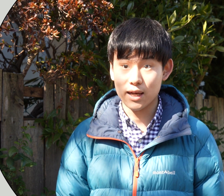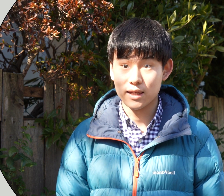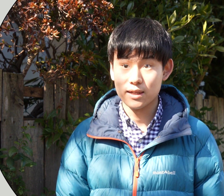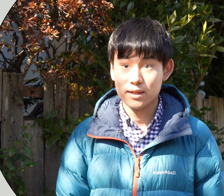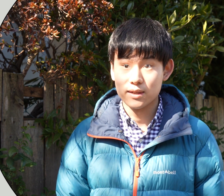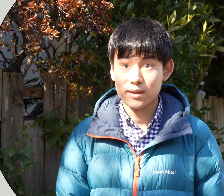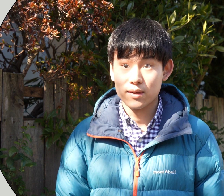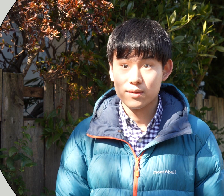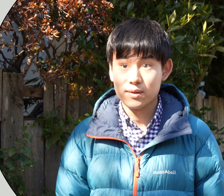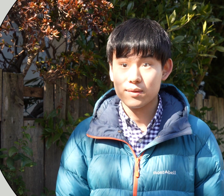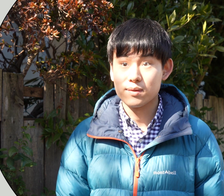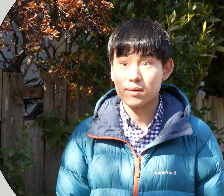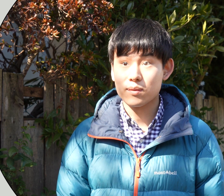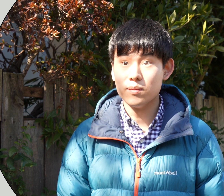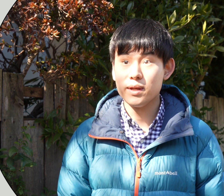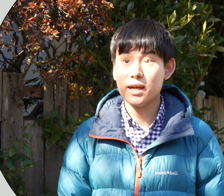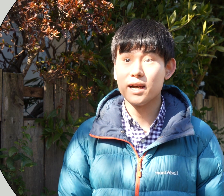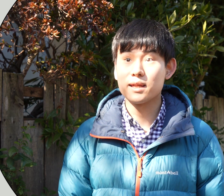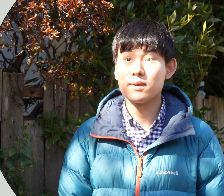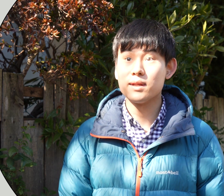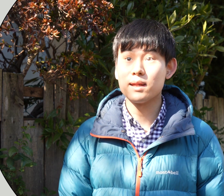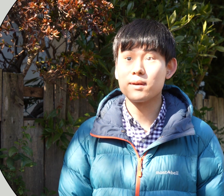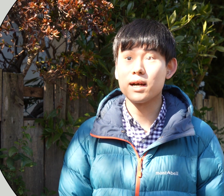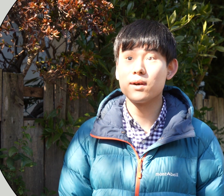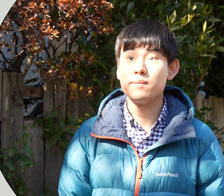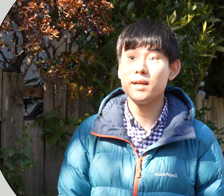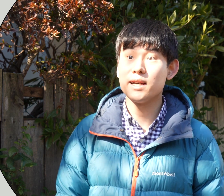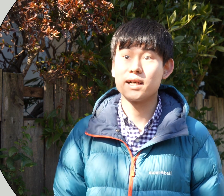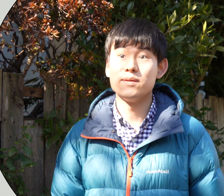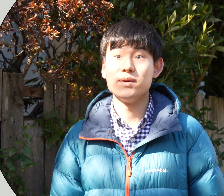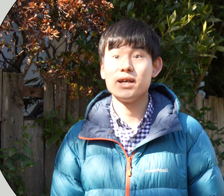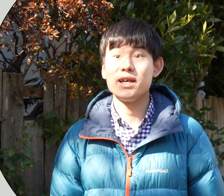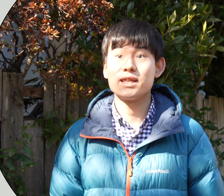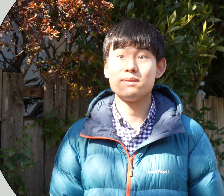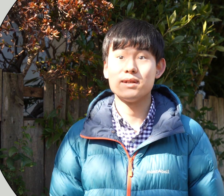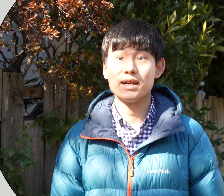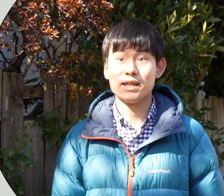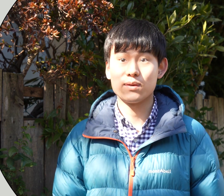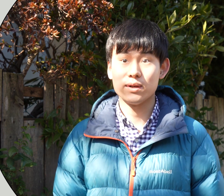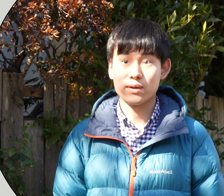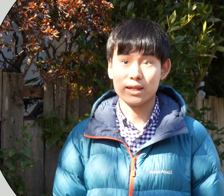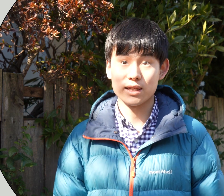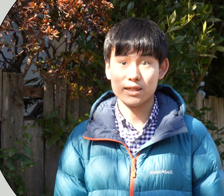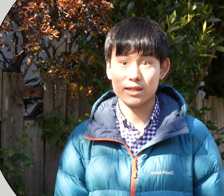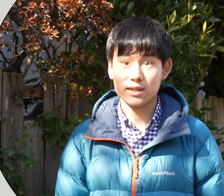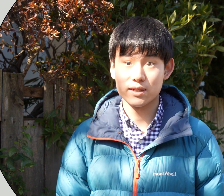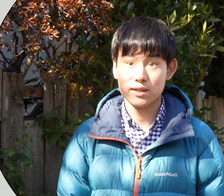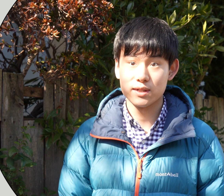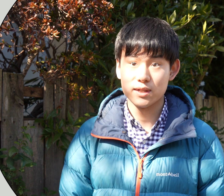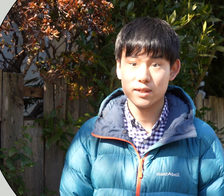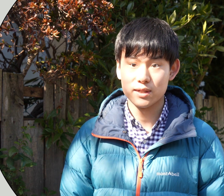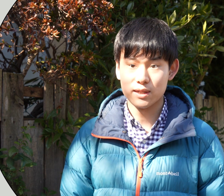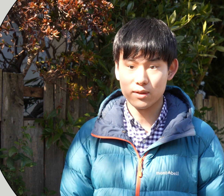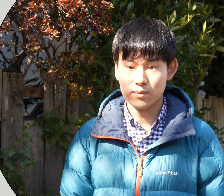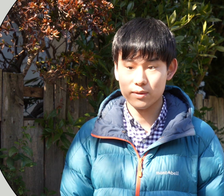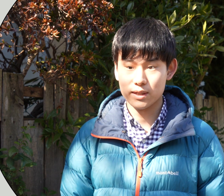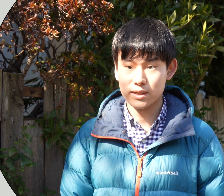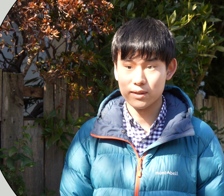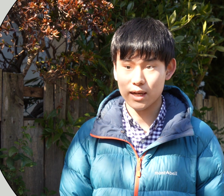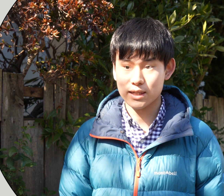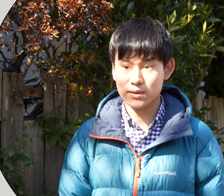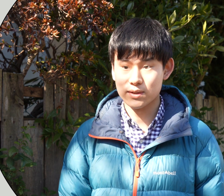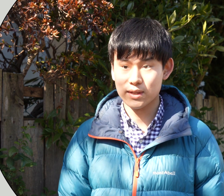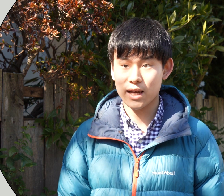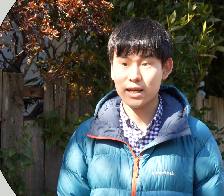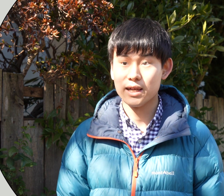あって無理やり頭の顔が見えないから無理やり頭の中で声を形にするんだと思うん